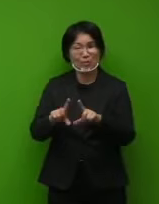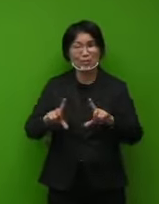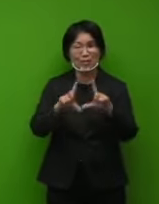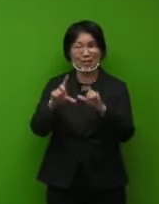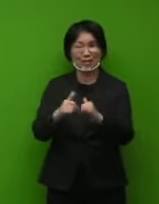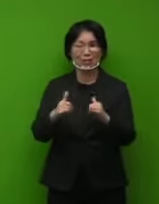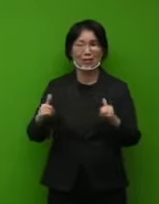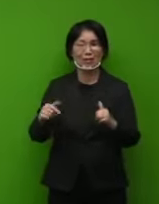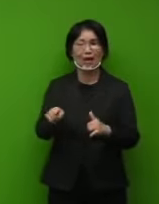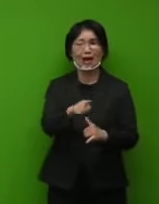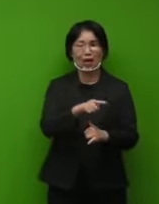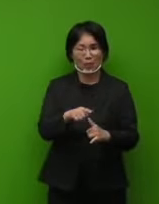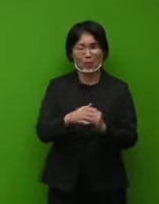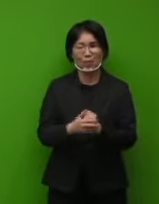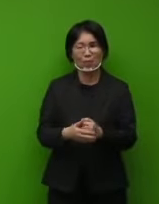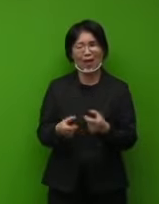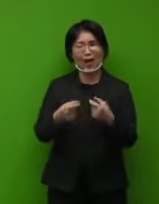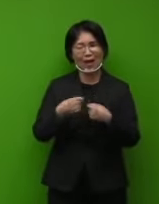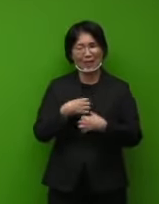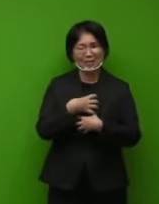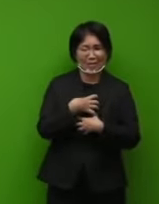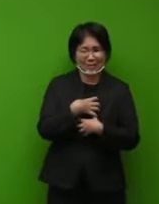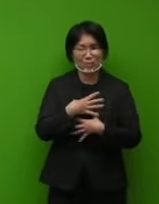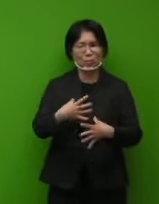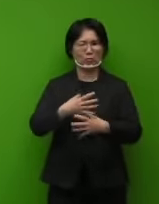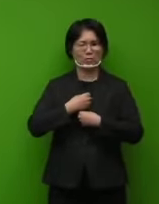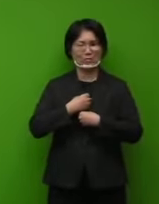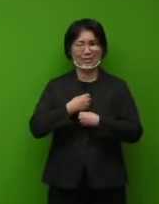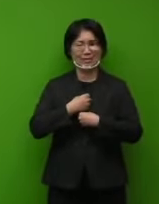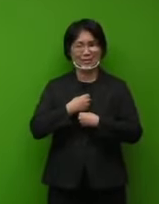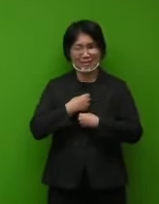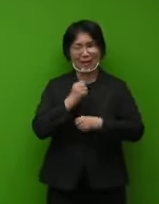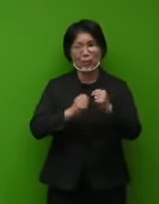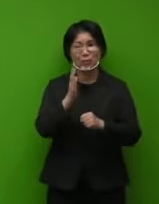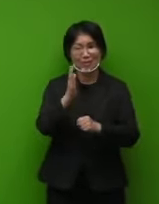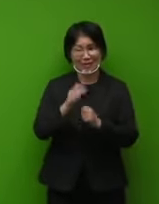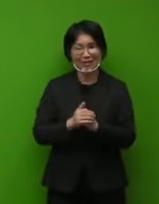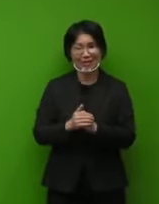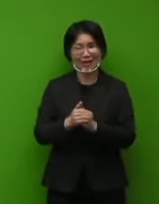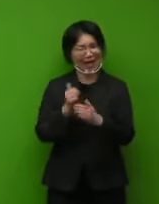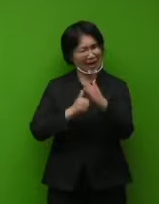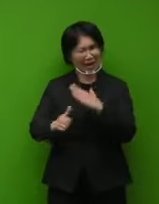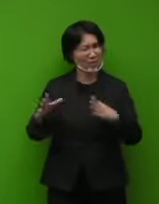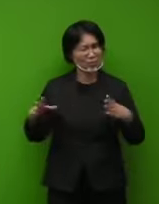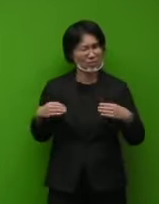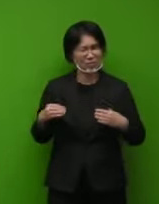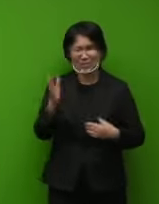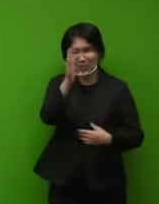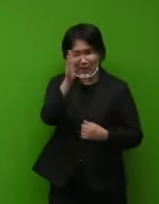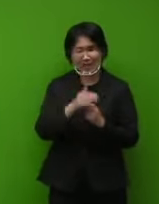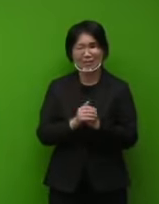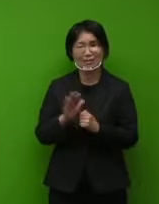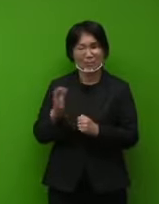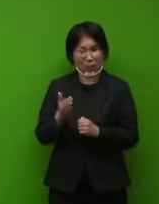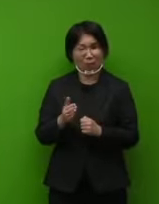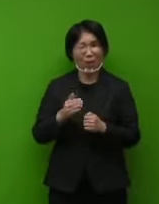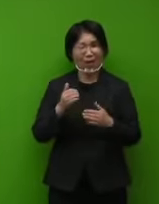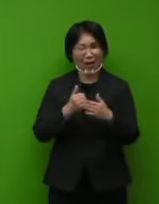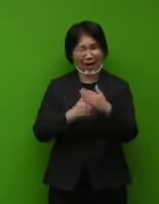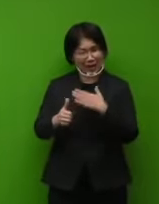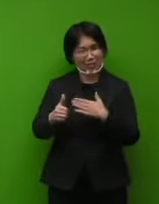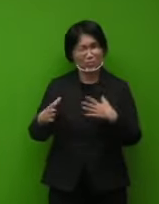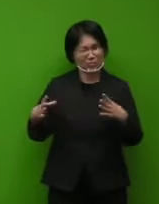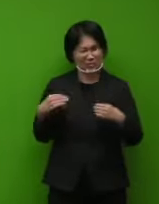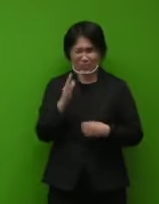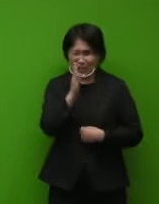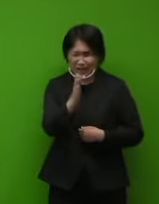方、感染リスクに注意をして行動してくださいと。外出自粛ではありません。外出を自粛